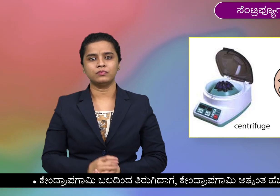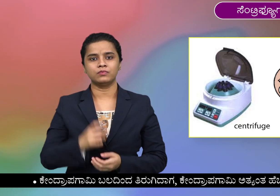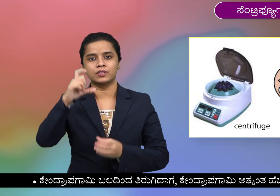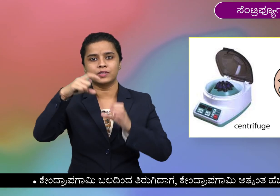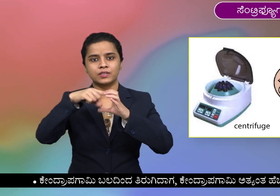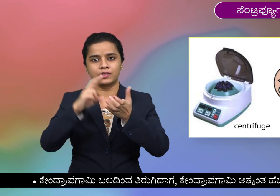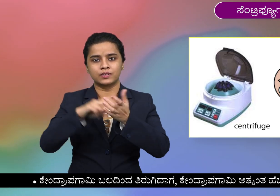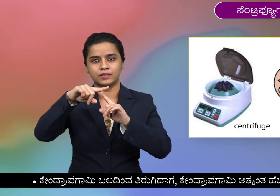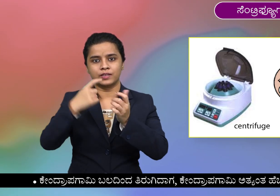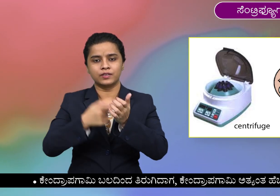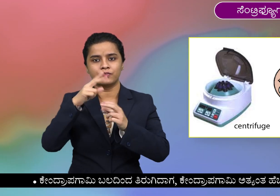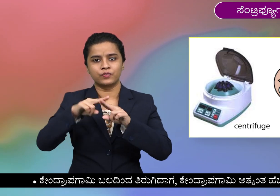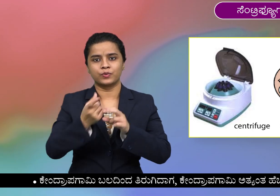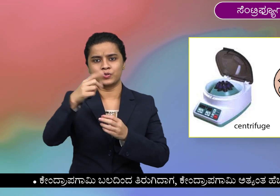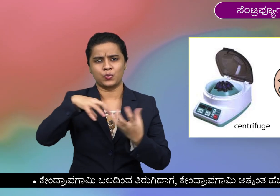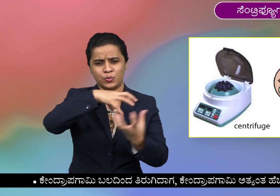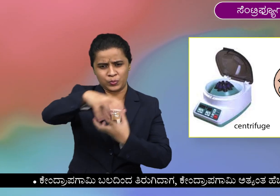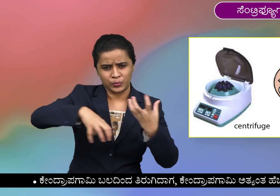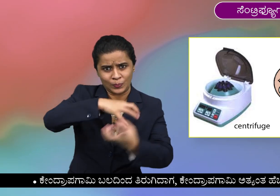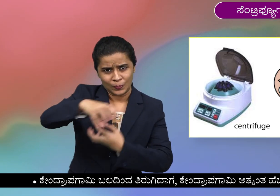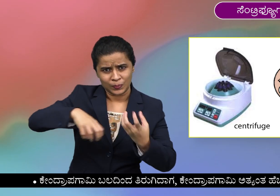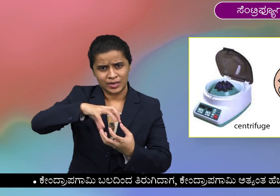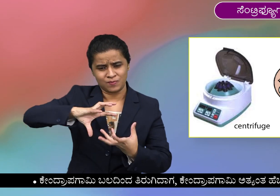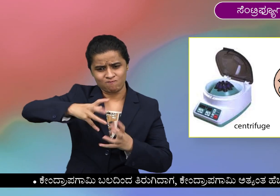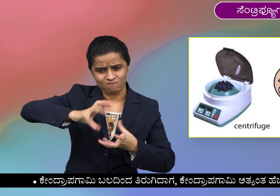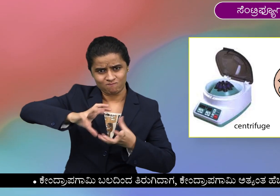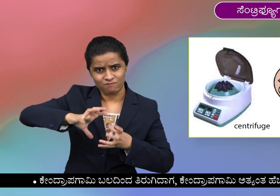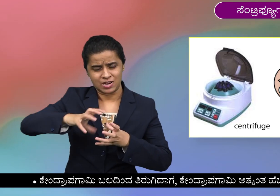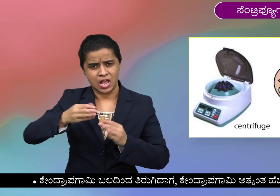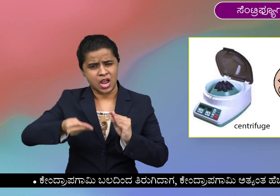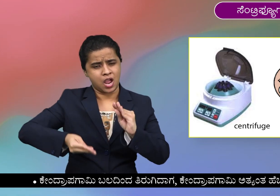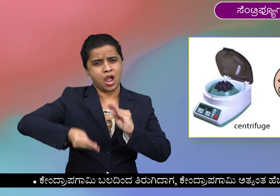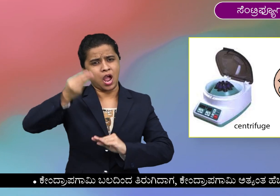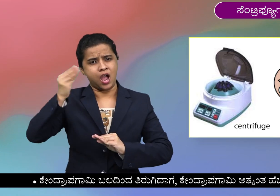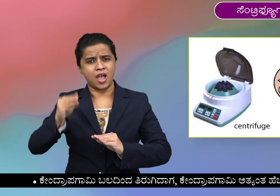ಕೇಂದ್ರಾಪಗಾಮಿ ಬಲದಿಂದ ತಿರುಗಿದಾಗ ಕೇಂದ್ರಾಪಗಾಮಿ ಅತ್ಯಂತ ಹೆಚ್ಚಿನ ವೇಗದಲ್ಲಿ ತಿರುಗುತ್ತದೆ.